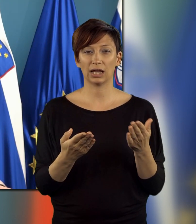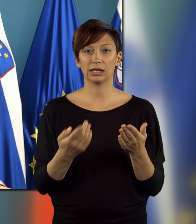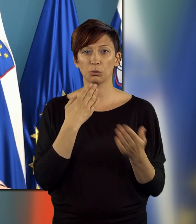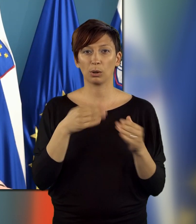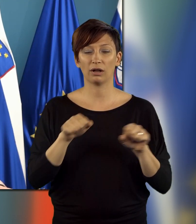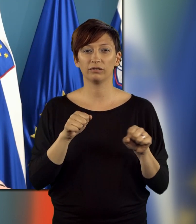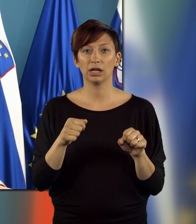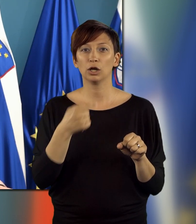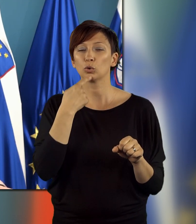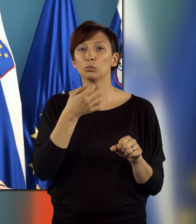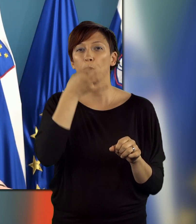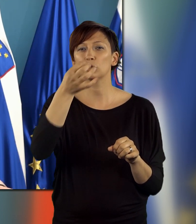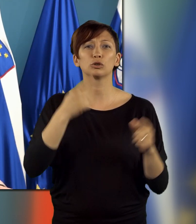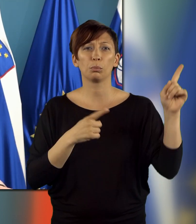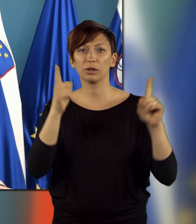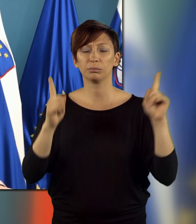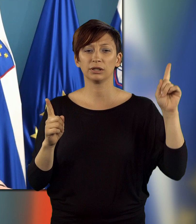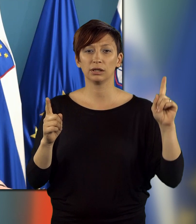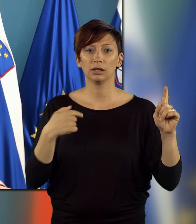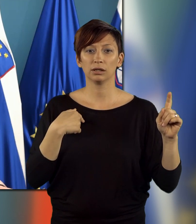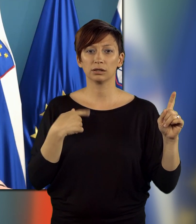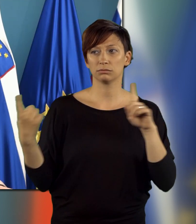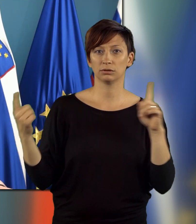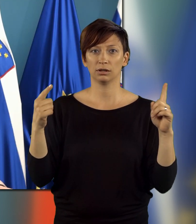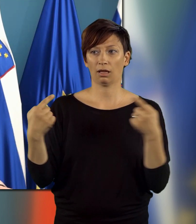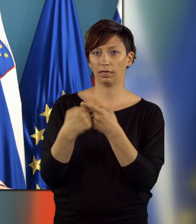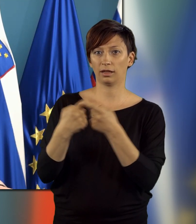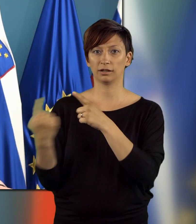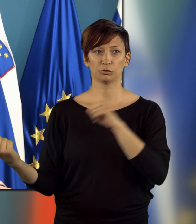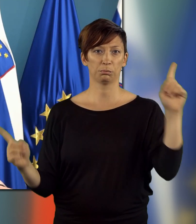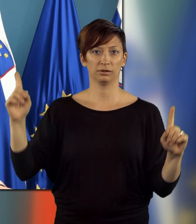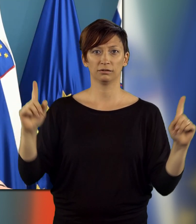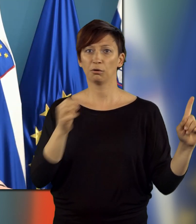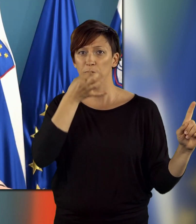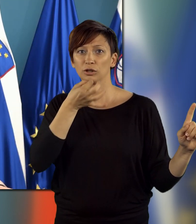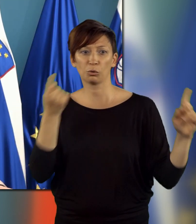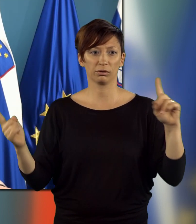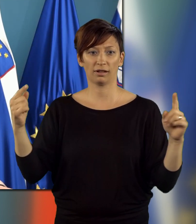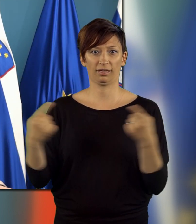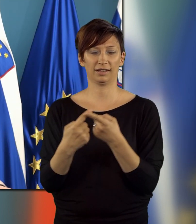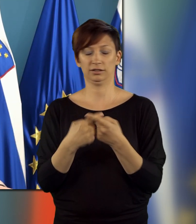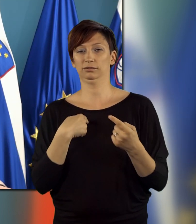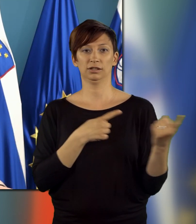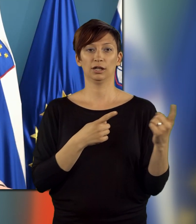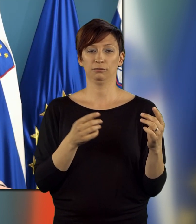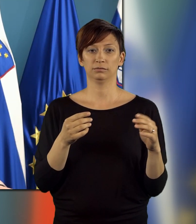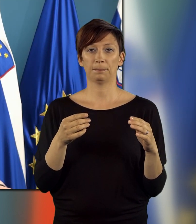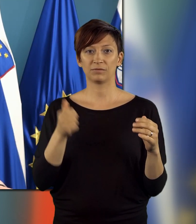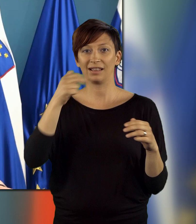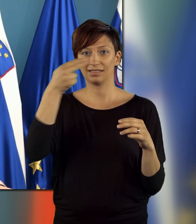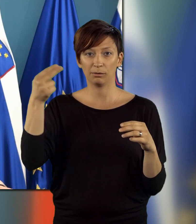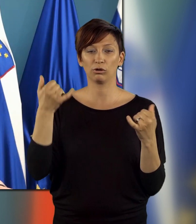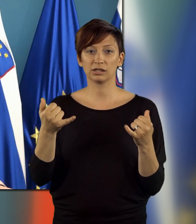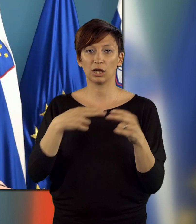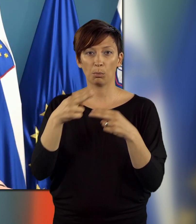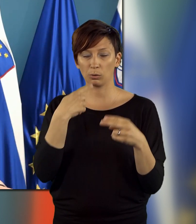obravnavala vlada, tako da mislim, da je bila tam na SK. Jaz sem na neko drugo. Prav na temo, ki